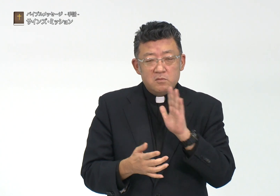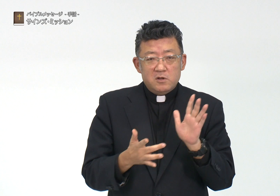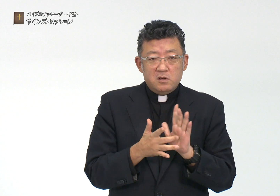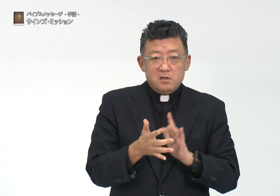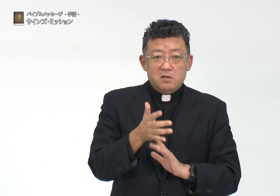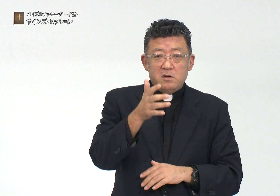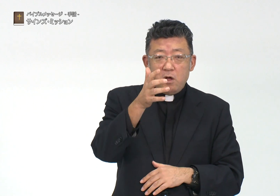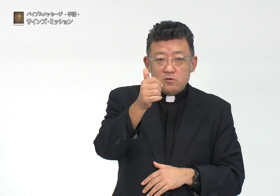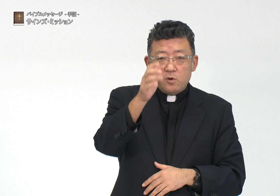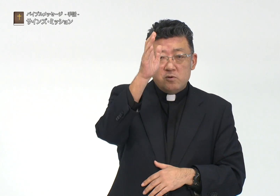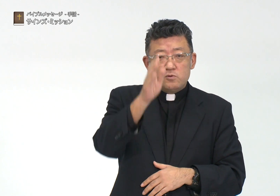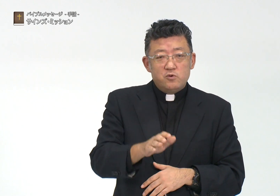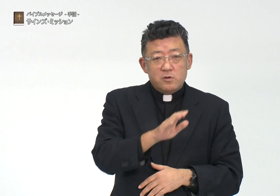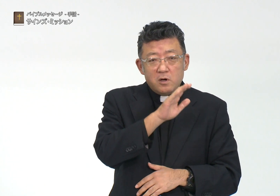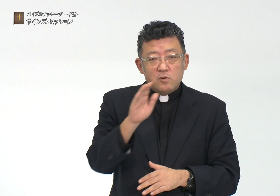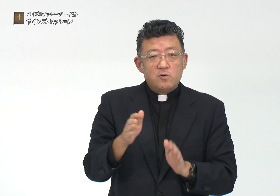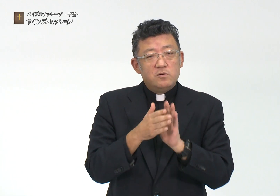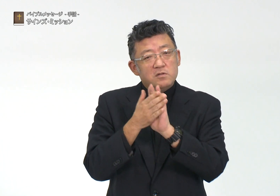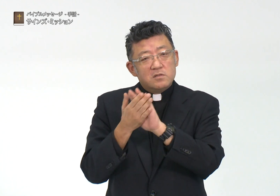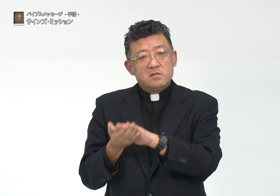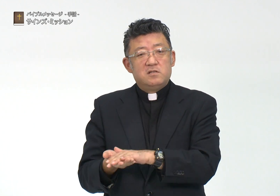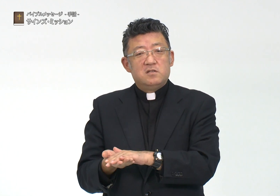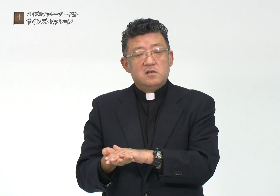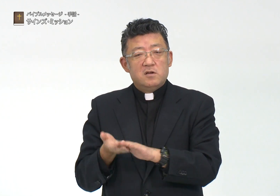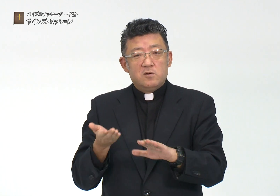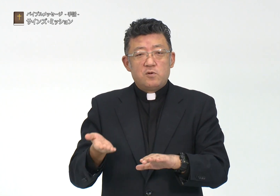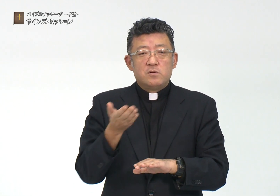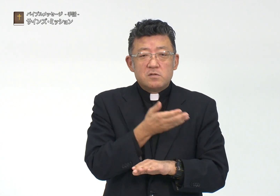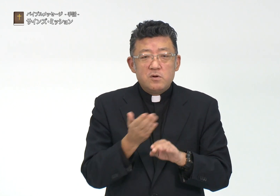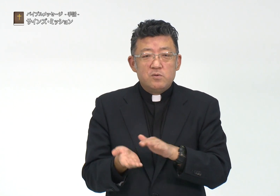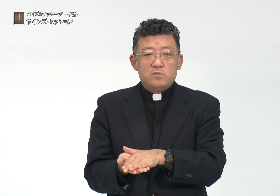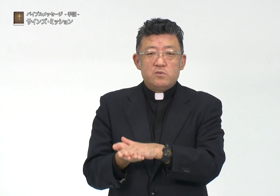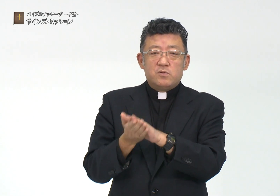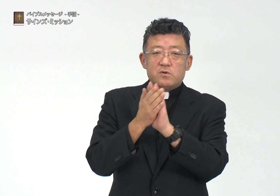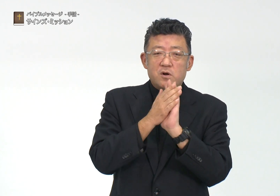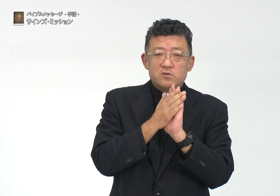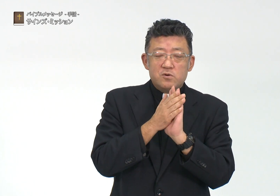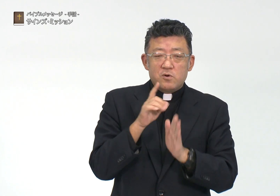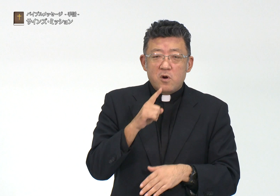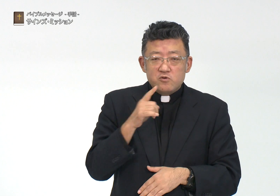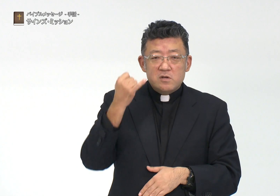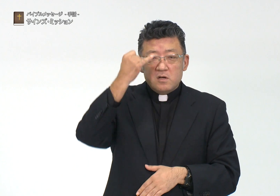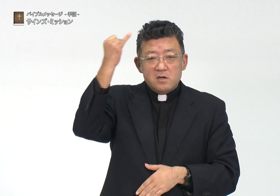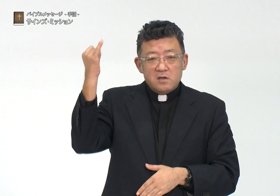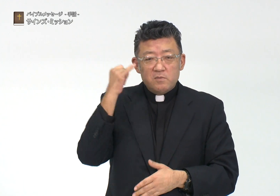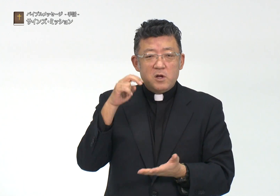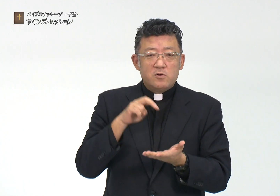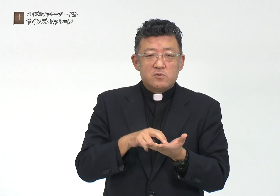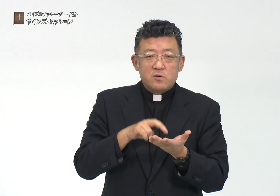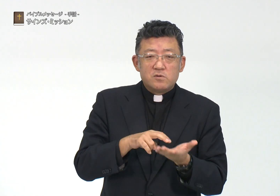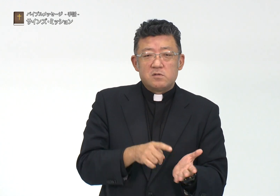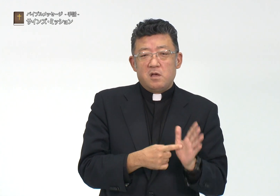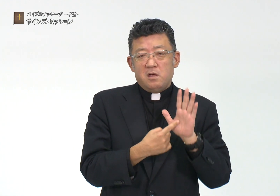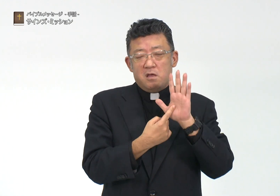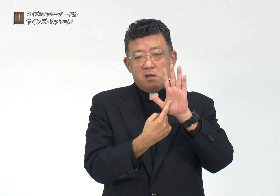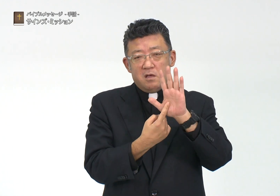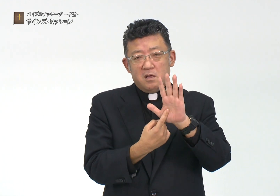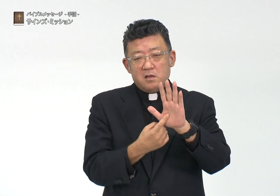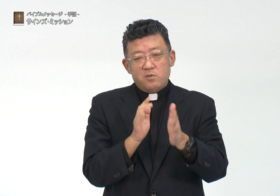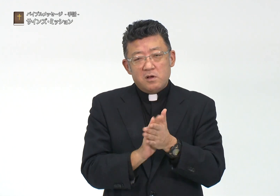ですからこのあなたがたのための印というのは実はイエスの死そして復活というイメージを